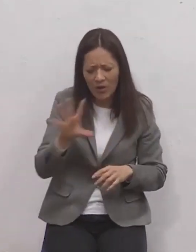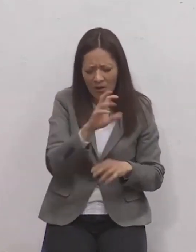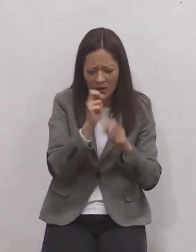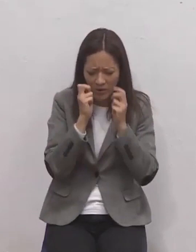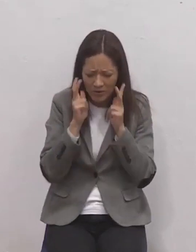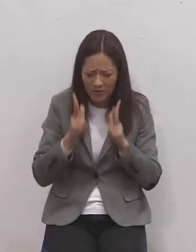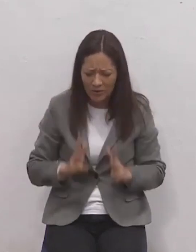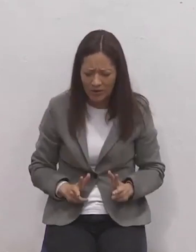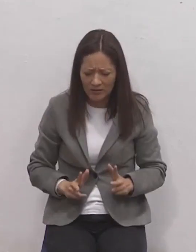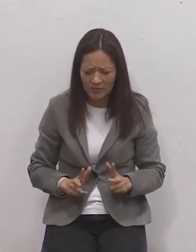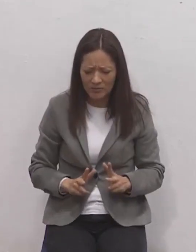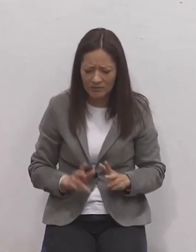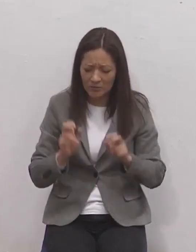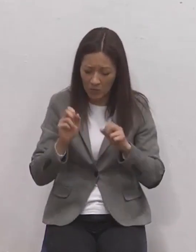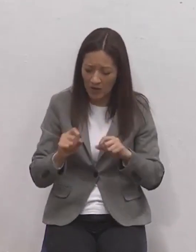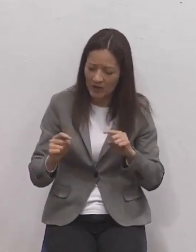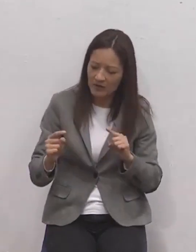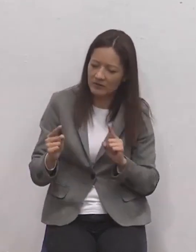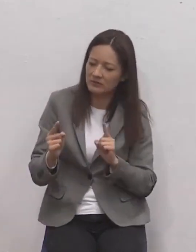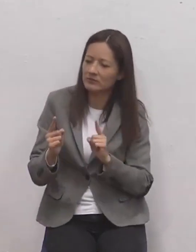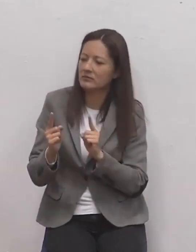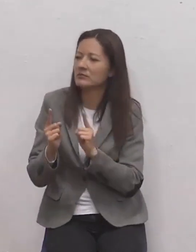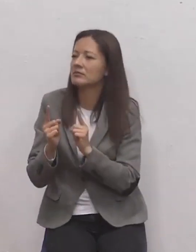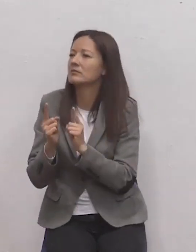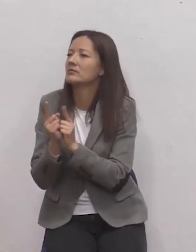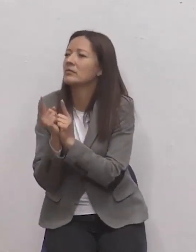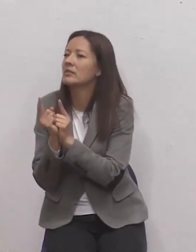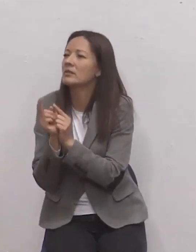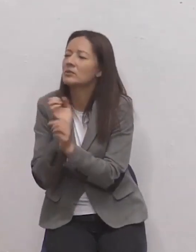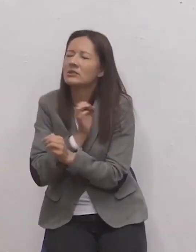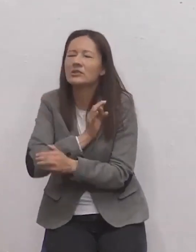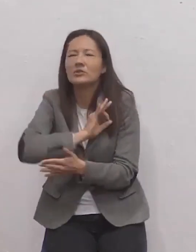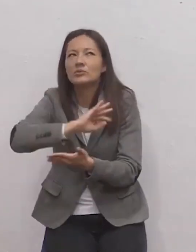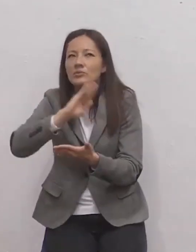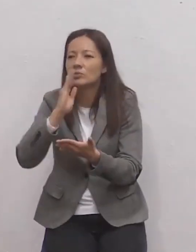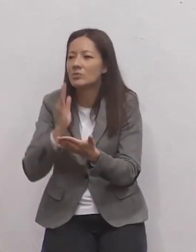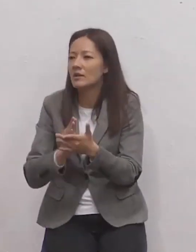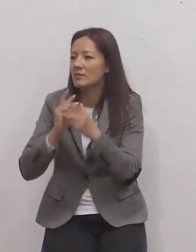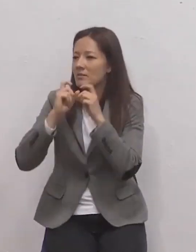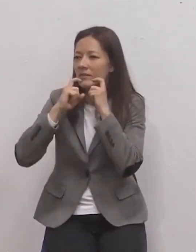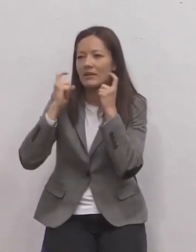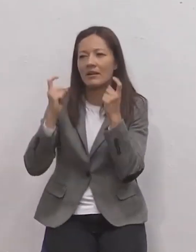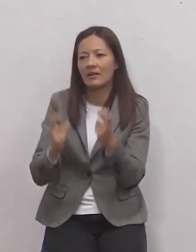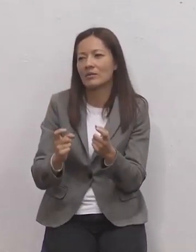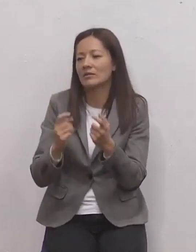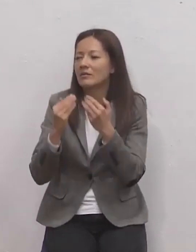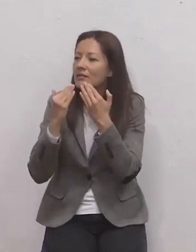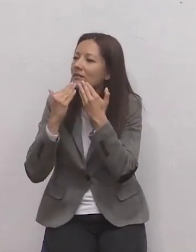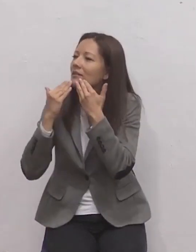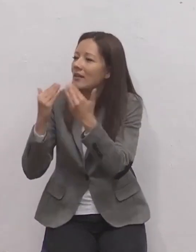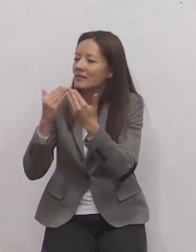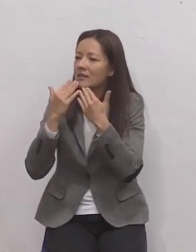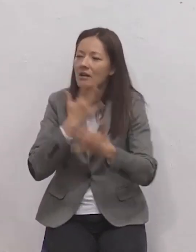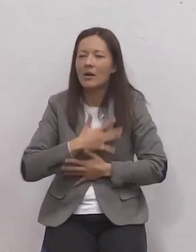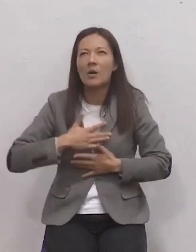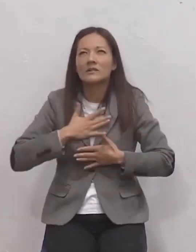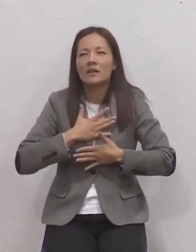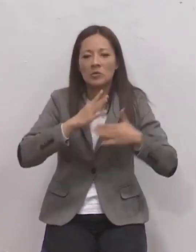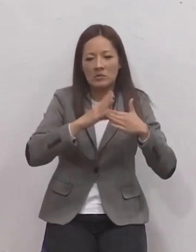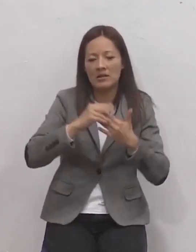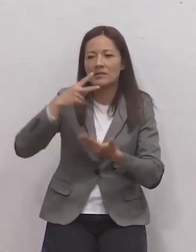acercar voluntariamente ante ti como si nunca hubiera pecado. Nos gozamos de tomar esta cena en el nombre de